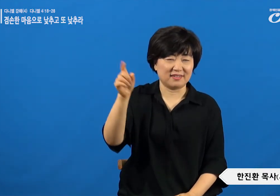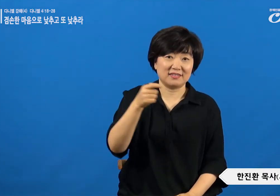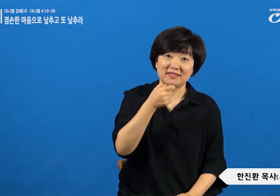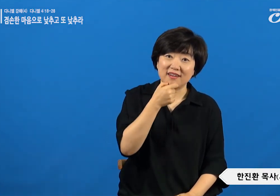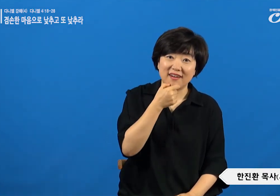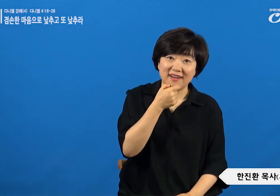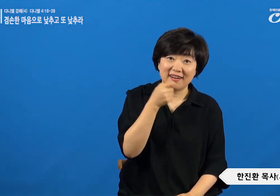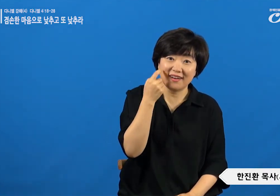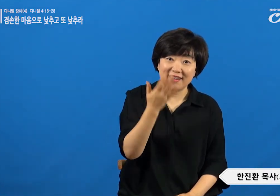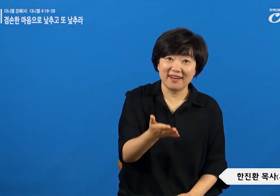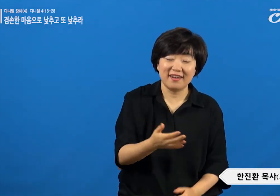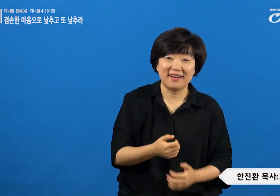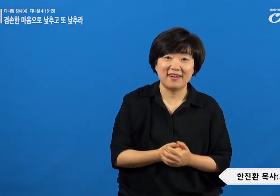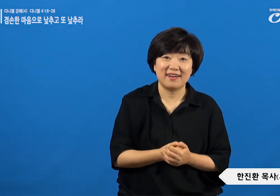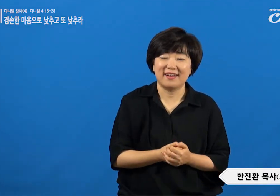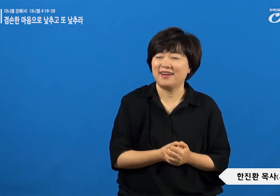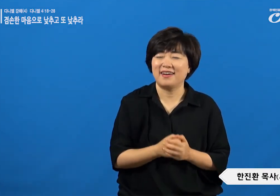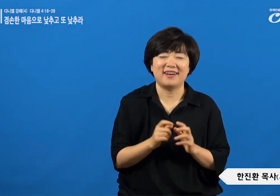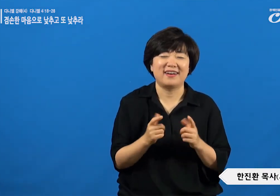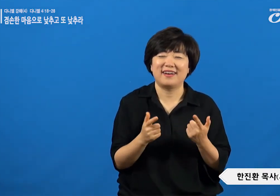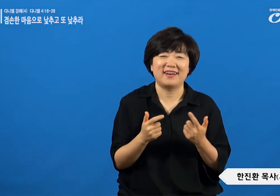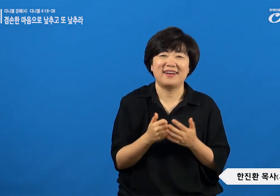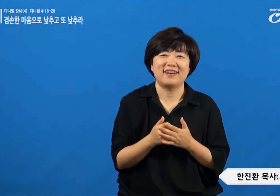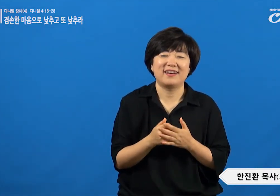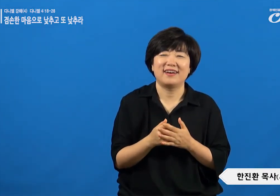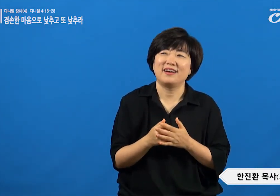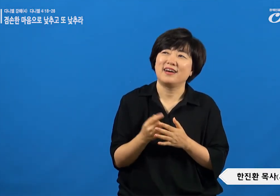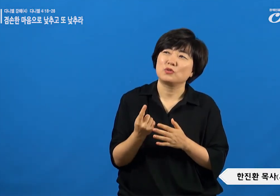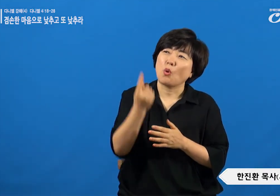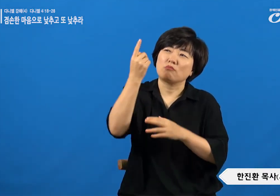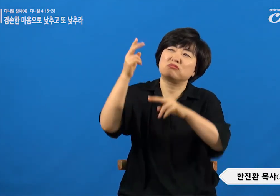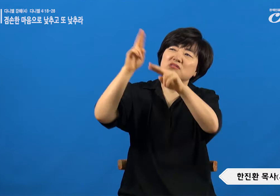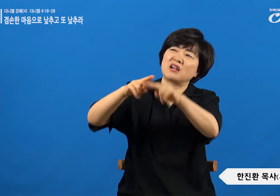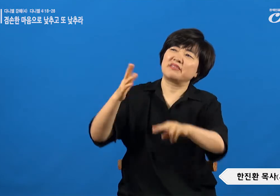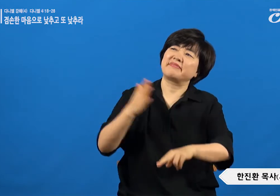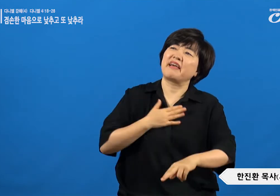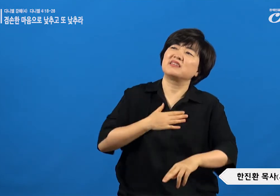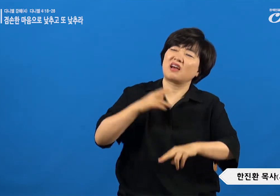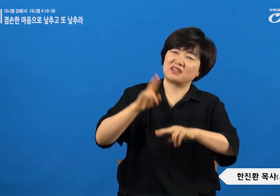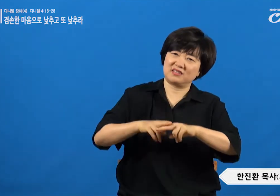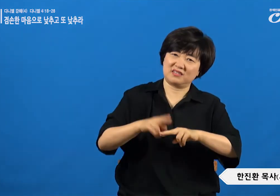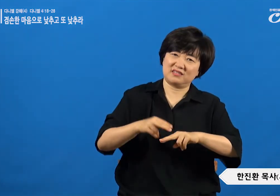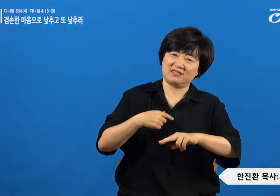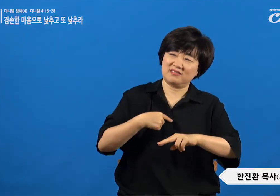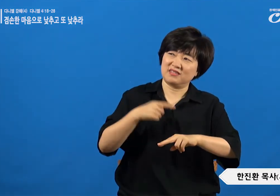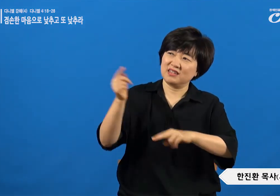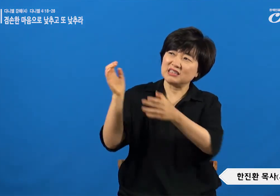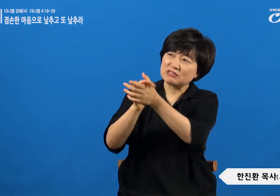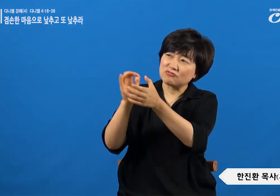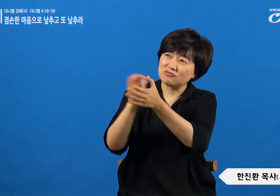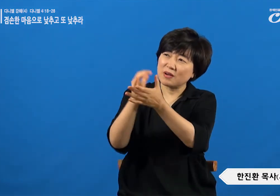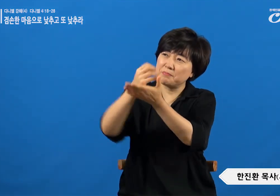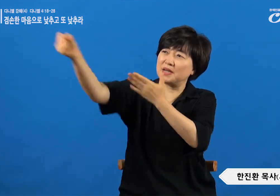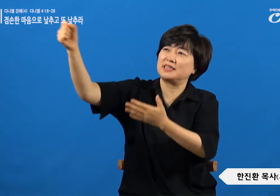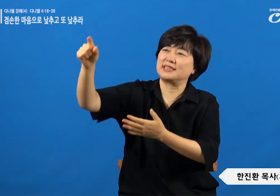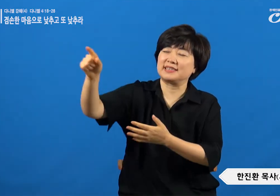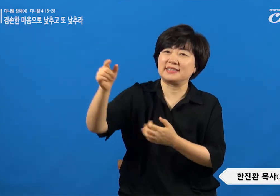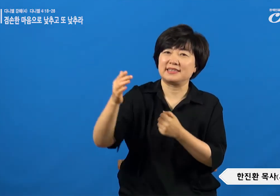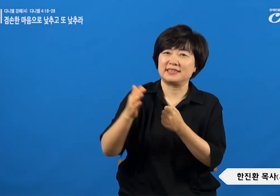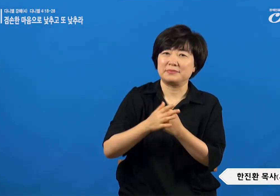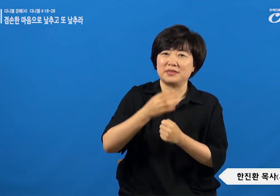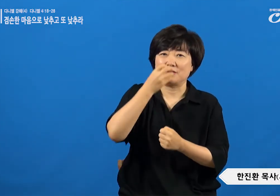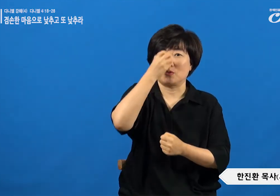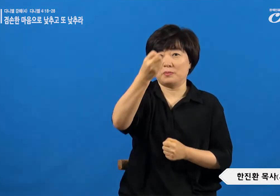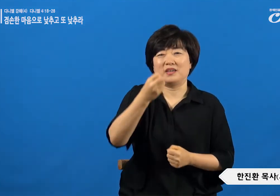그래서 싫은 것일까요? 그게 아니고, 상석은 내가 차지할 자리인데 저 친구가 차지하고 있으니까